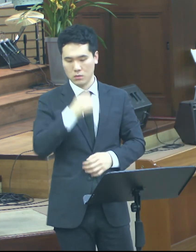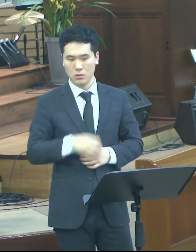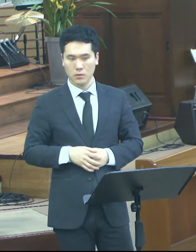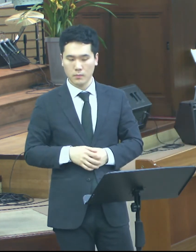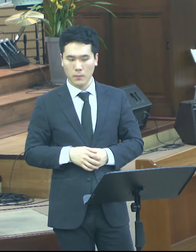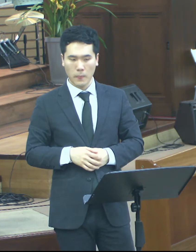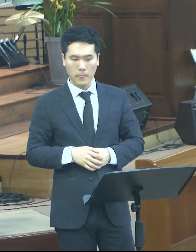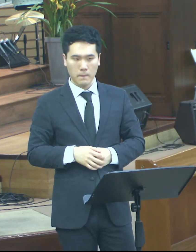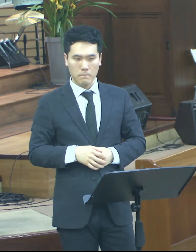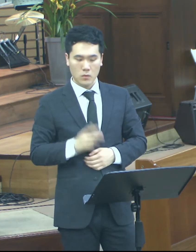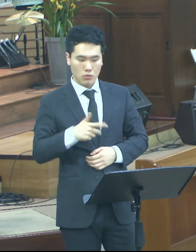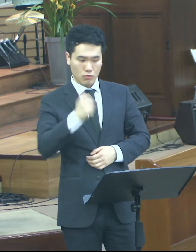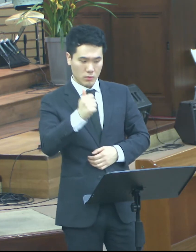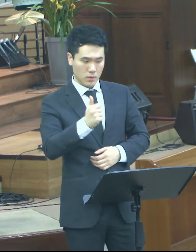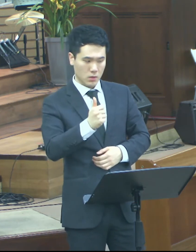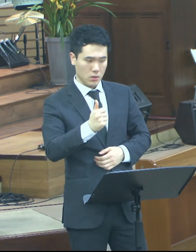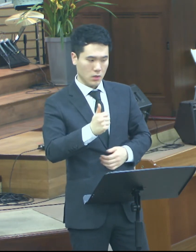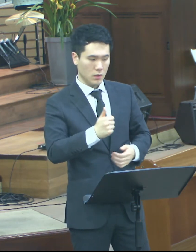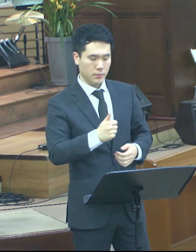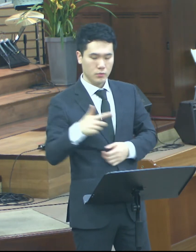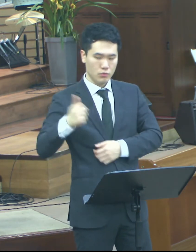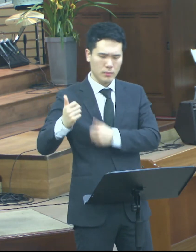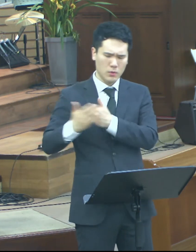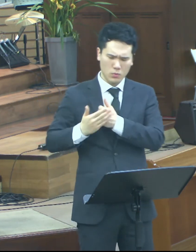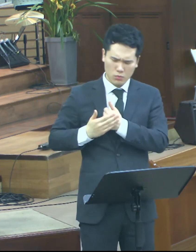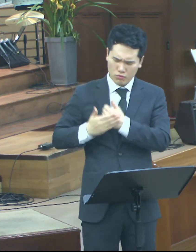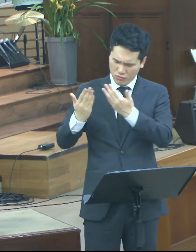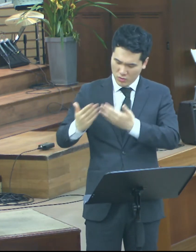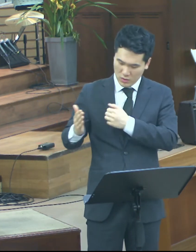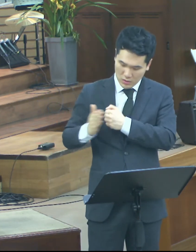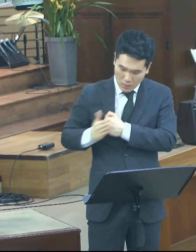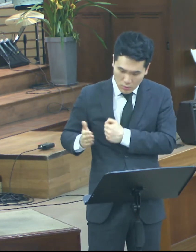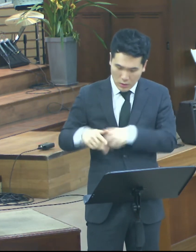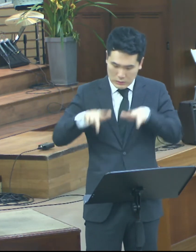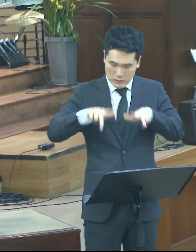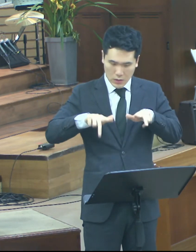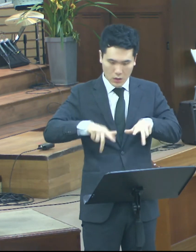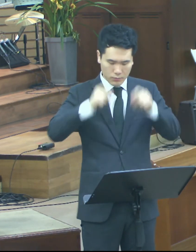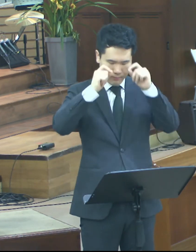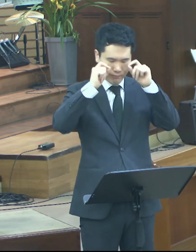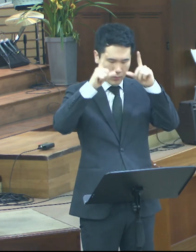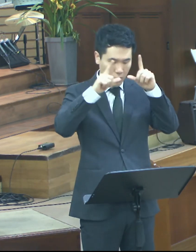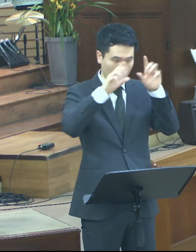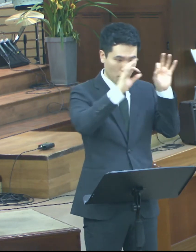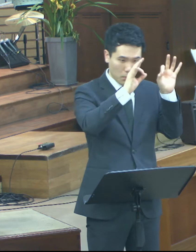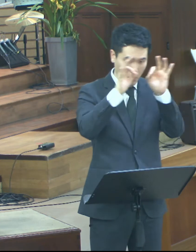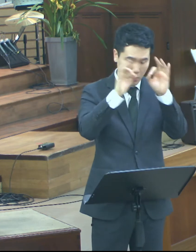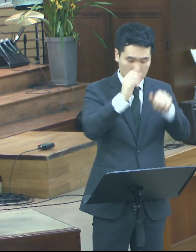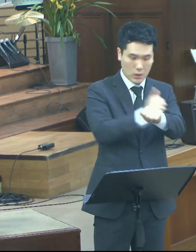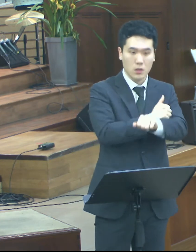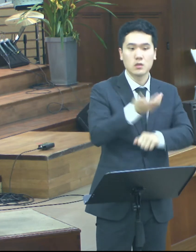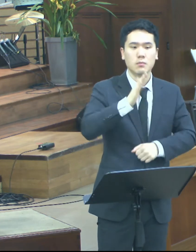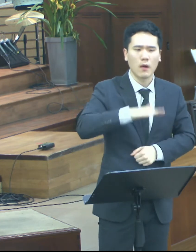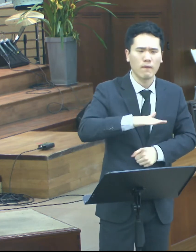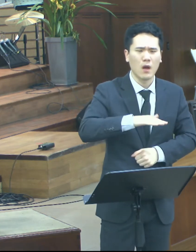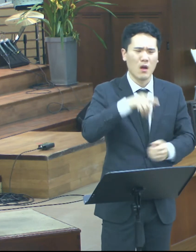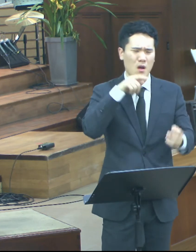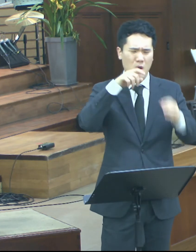주님이 도우심으로 지금까지 눈을 열어왔어요. 그런데 정확한 실체를 못 보는 거예요. 이 맹인의